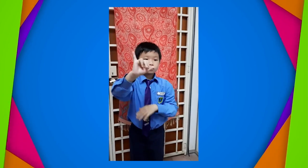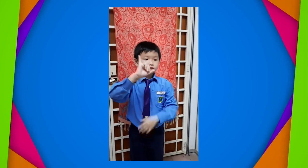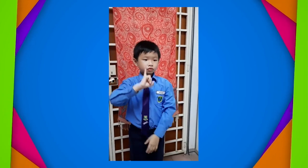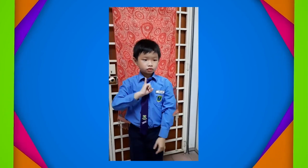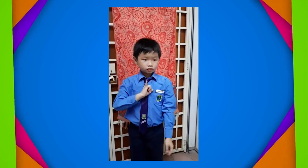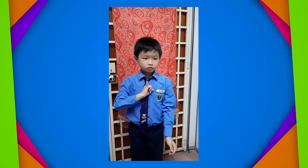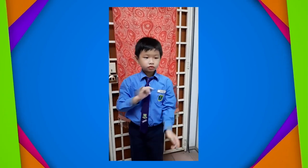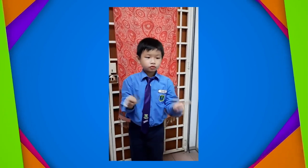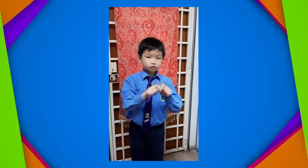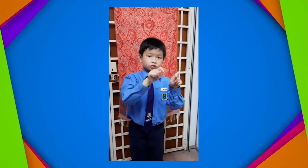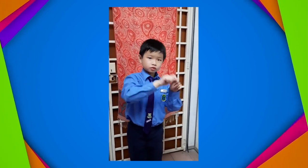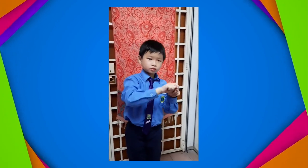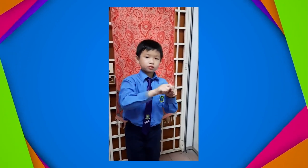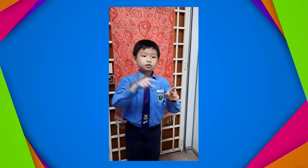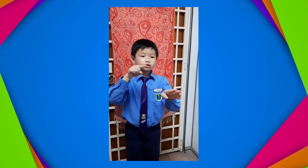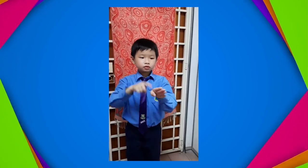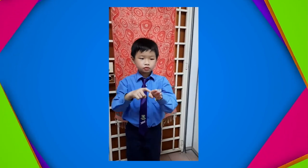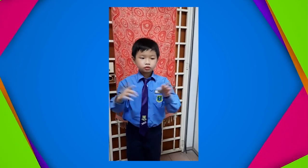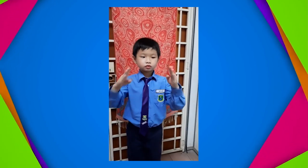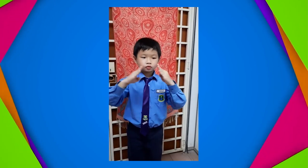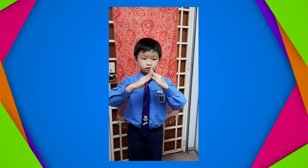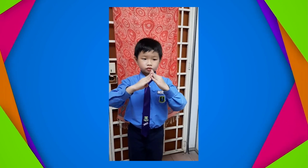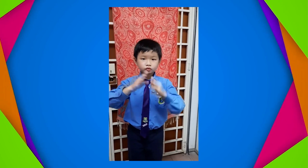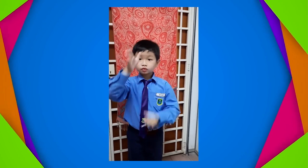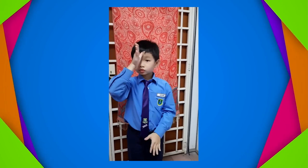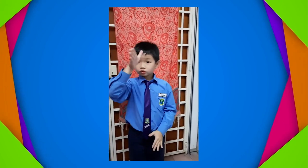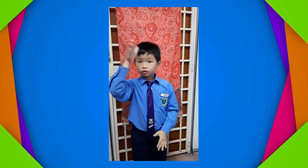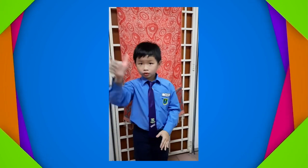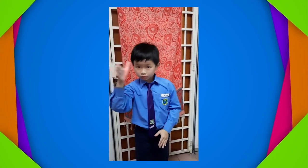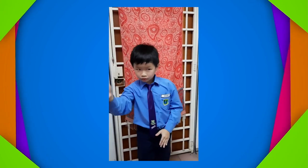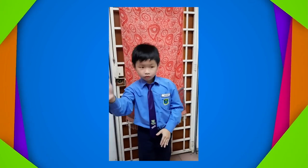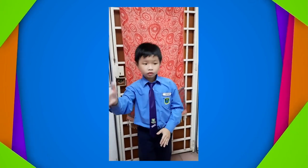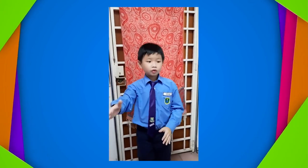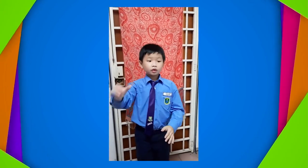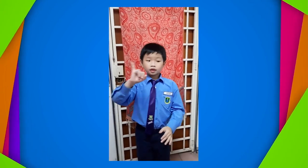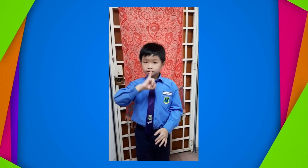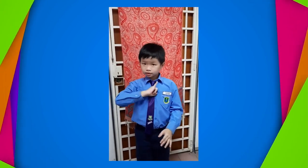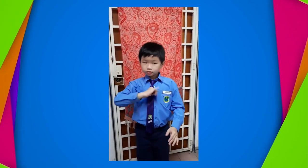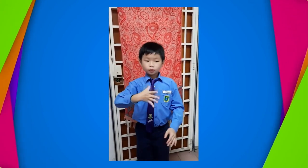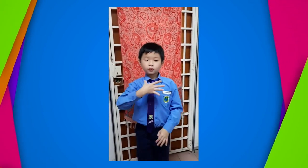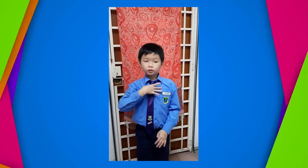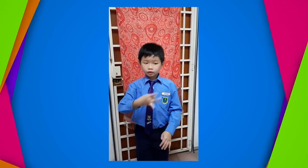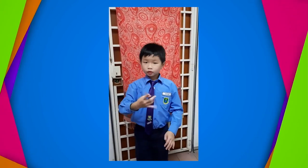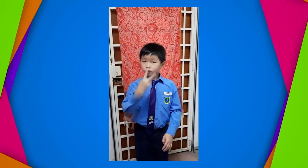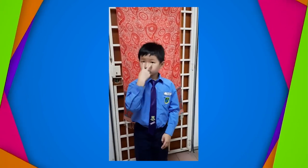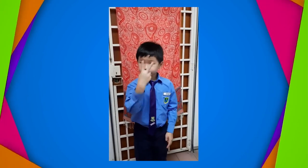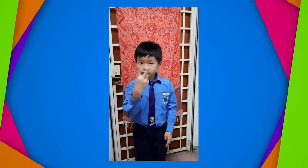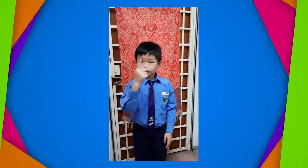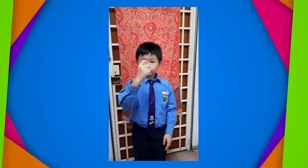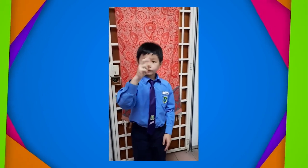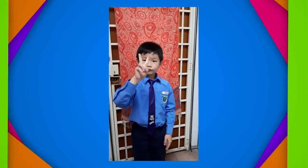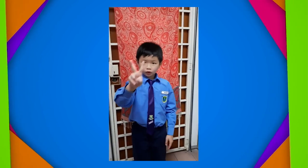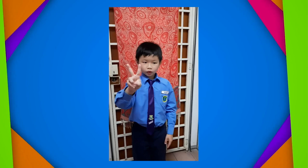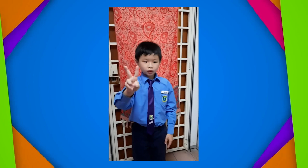Setiap petang saya tinggal di rumah datuk. Saya